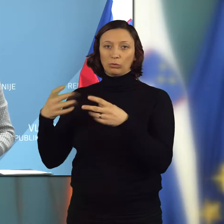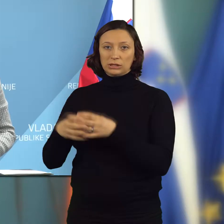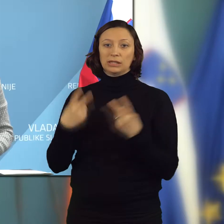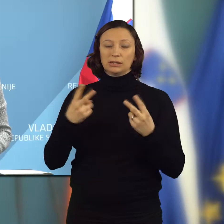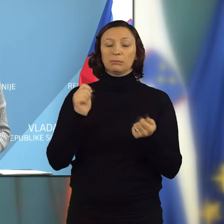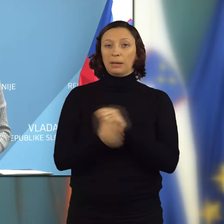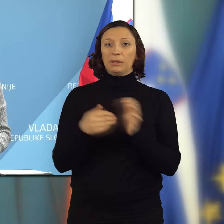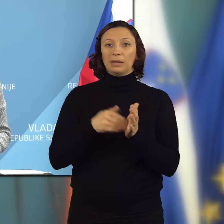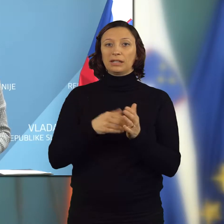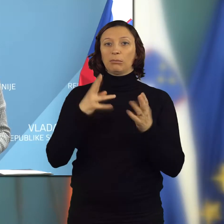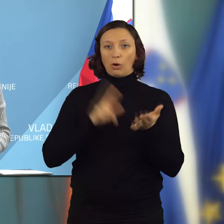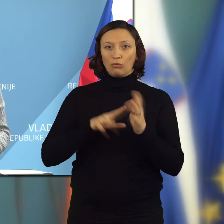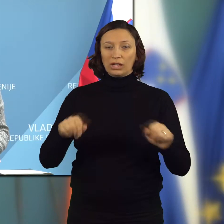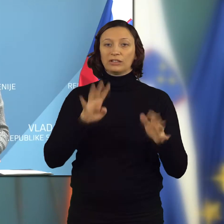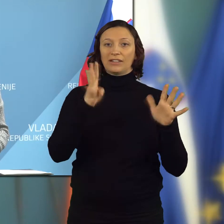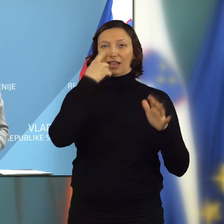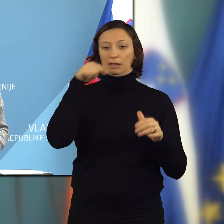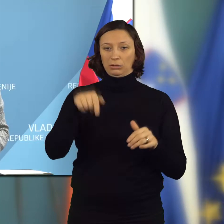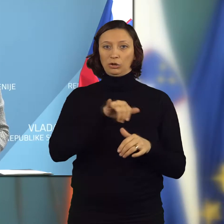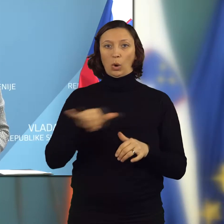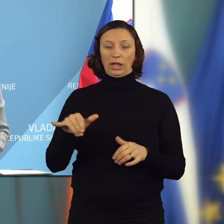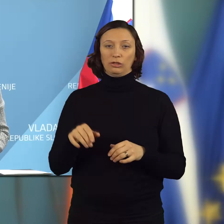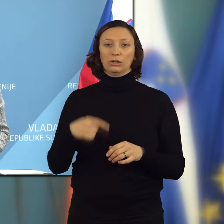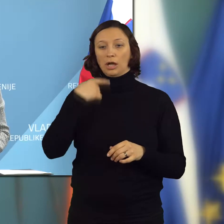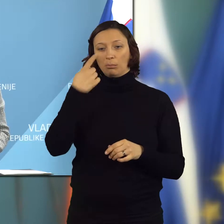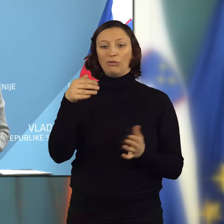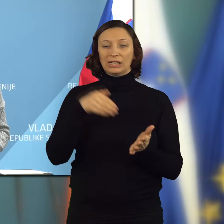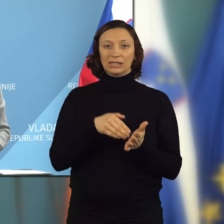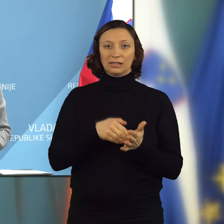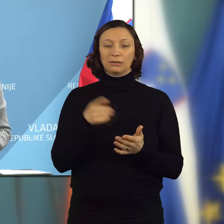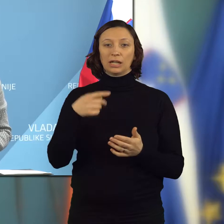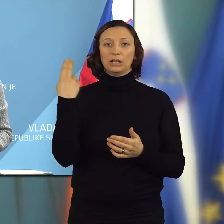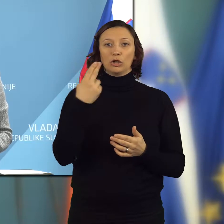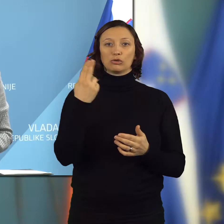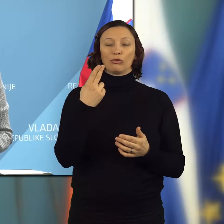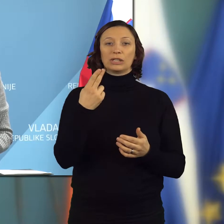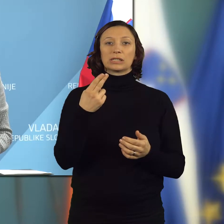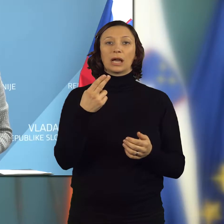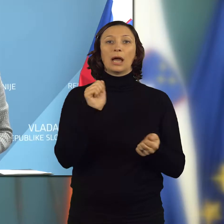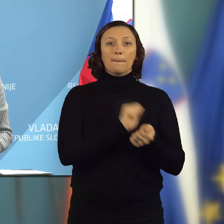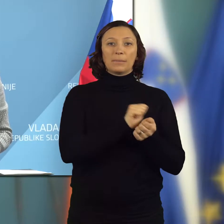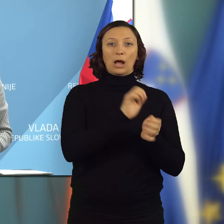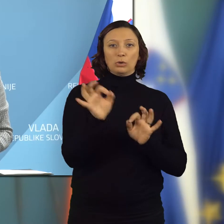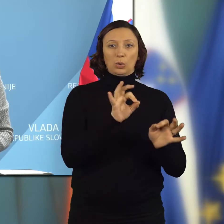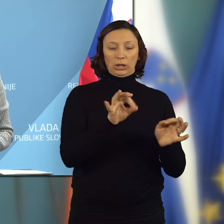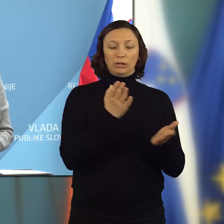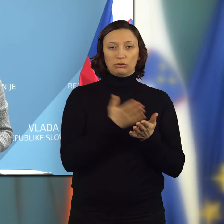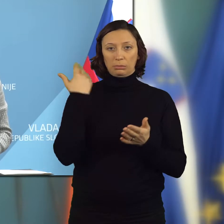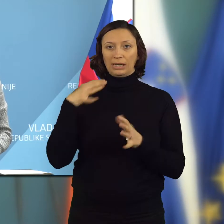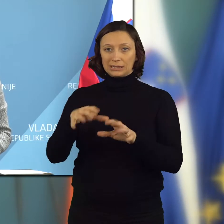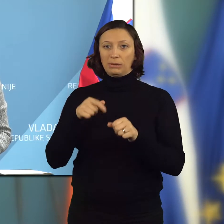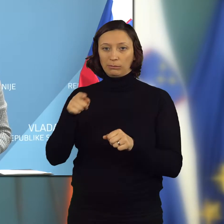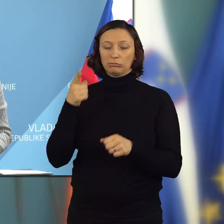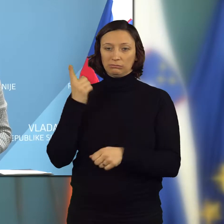spremembe uveljaviti do 9. aprila letos. Povedati pa je potrebno, da je slovenska pravna ureditev že pred sprejemom